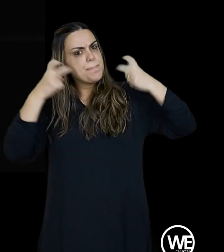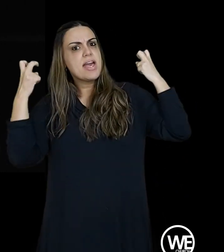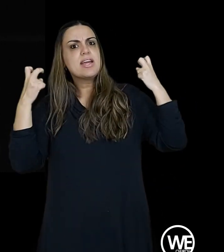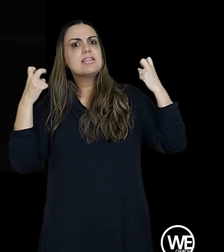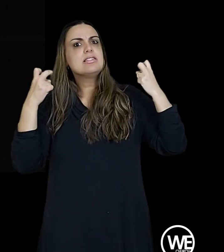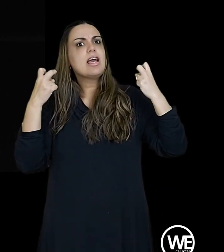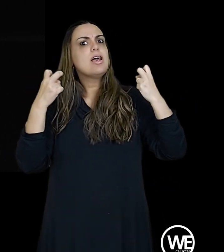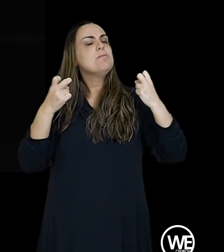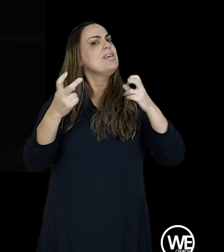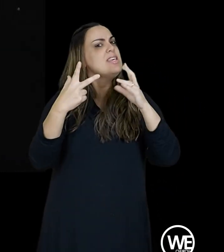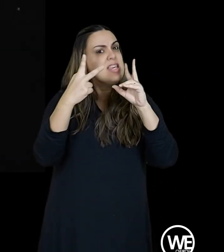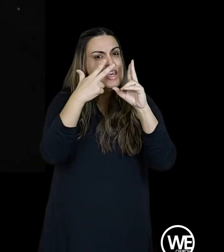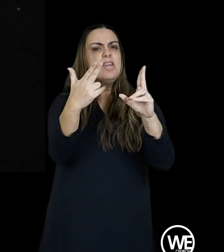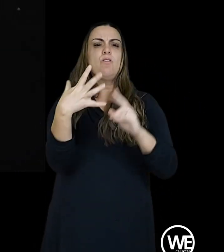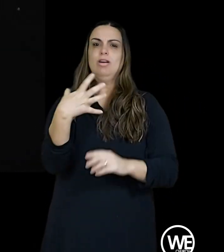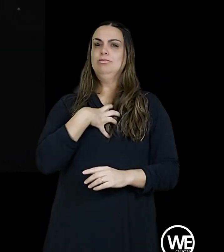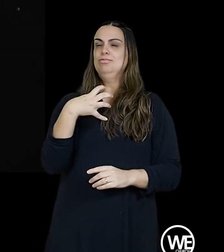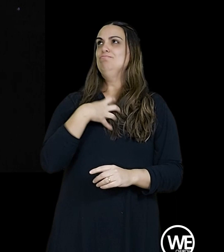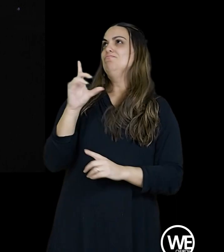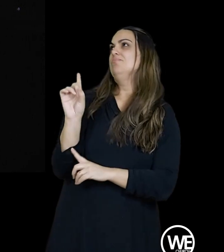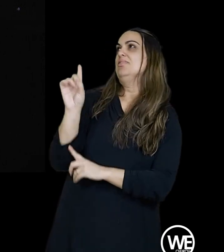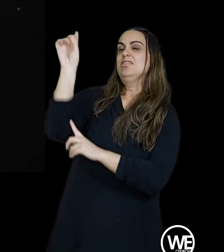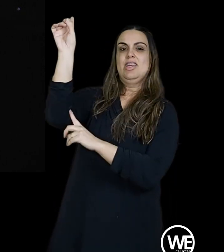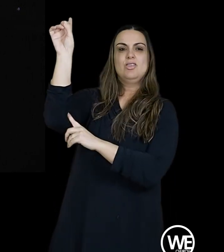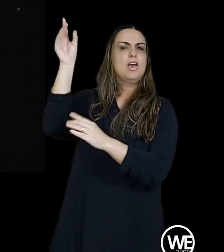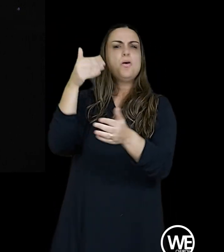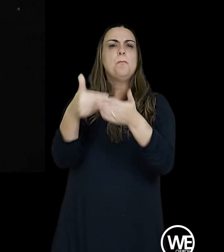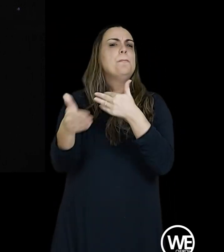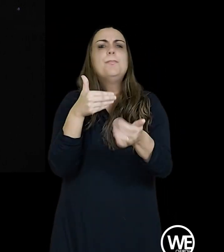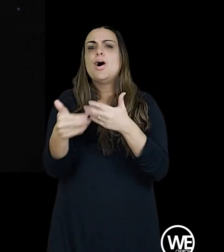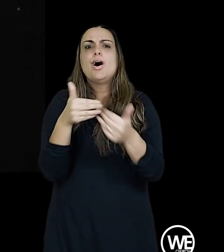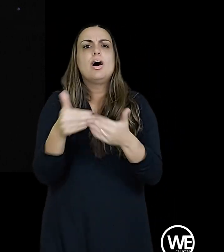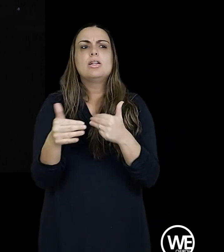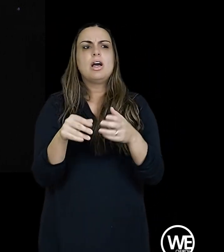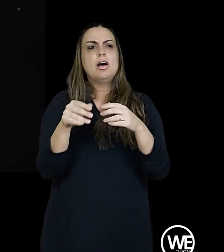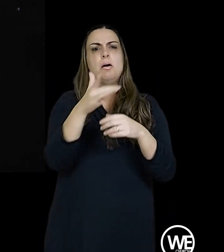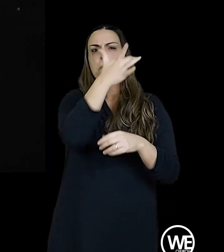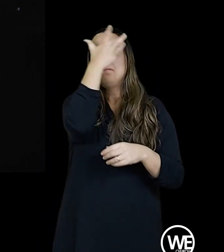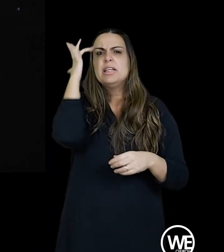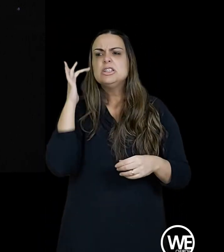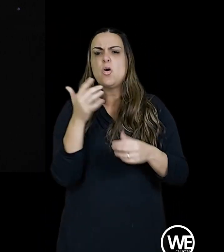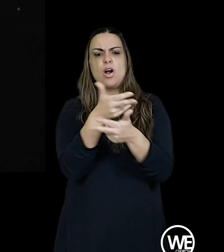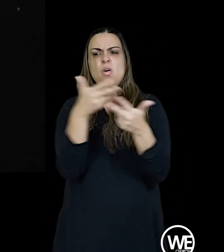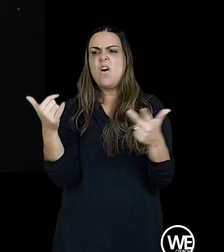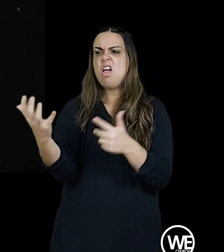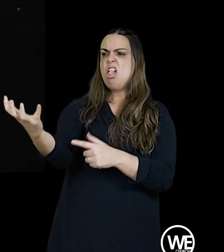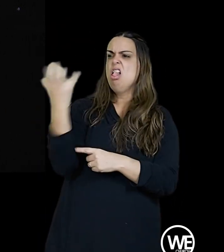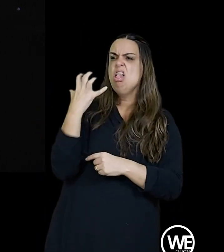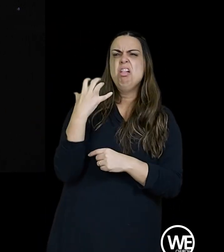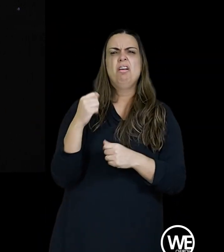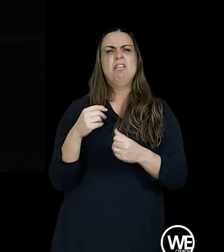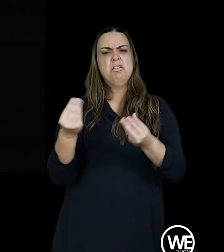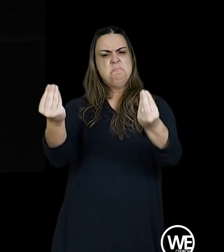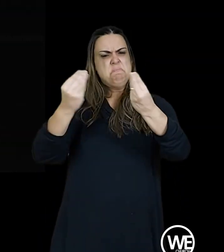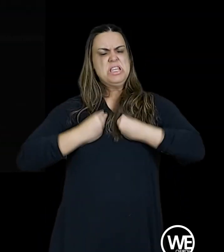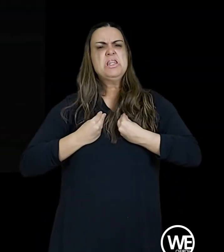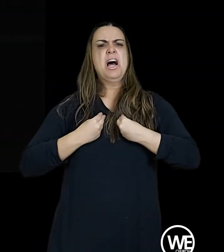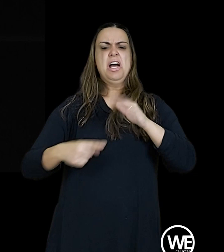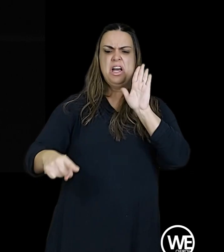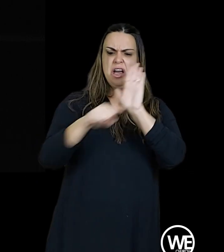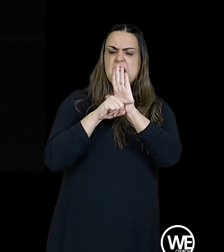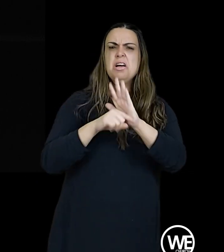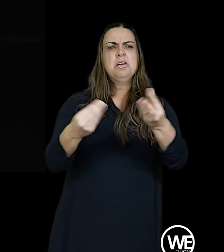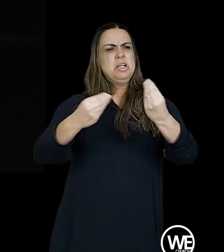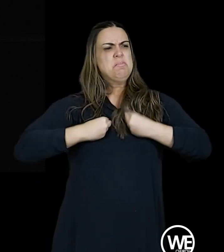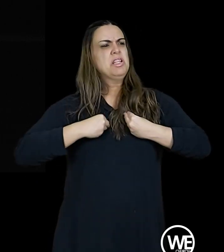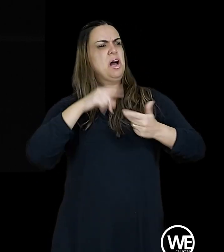olhos espirituais. Não importa se quem está gerando isso é alguém ou alguma coisa. Não importa se alguém está te atacando